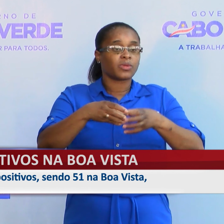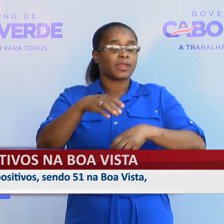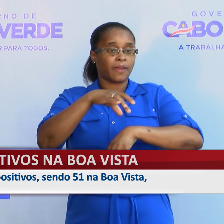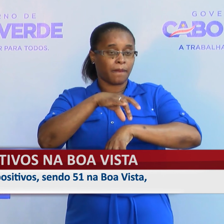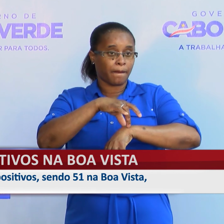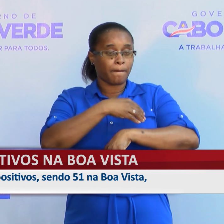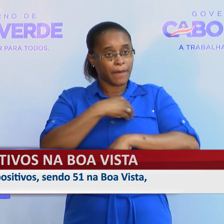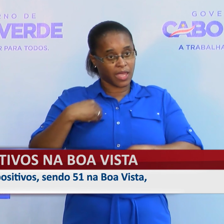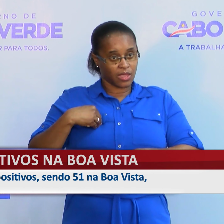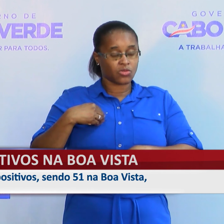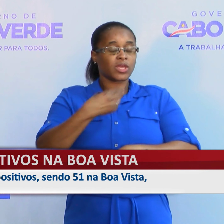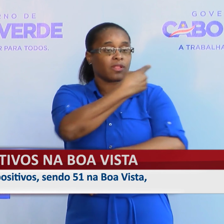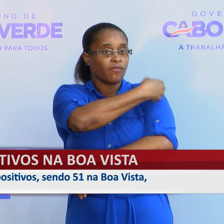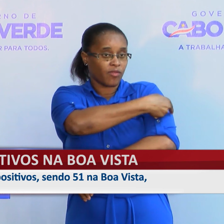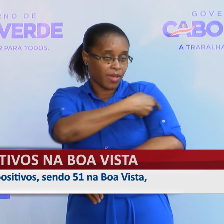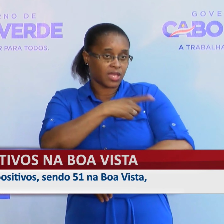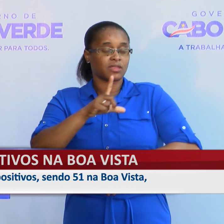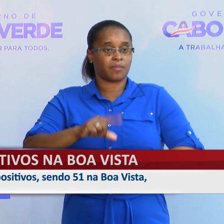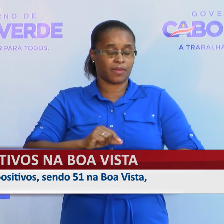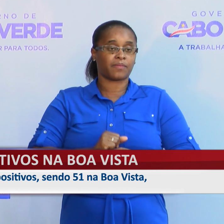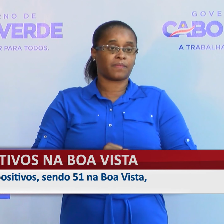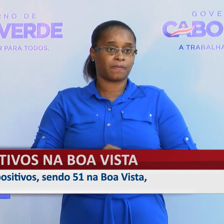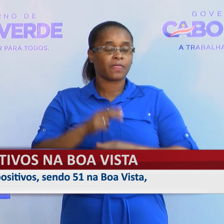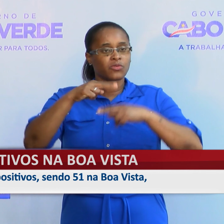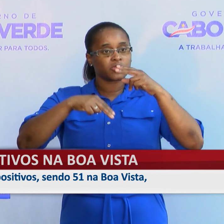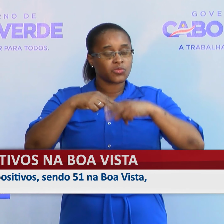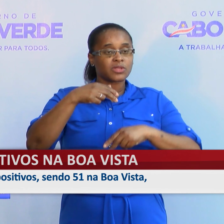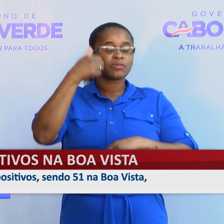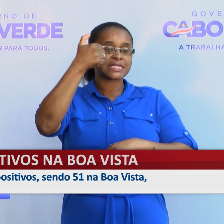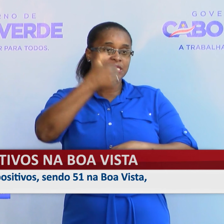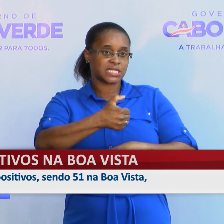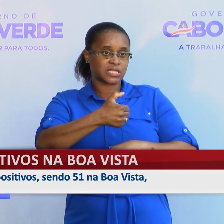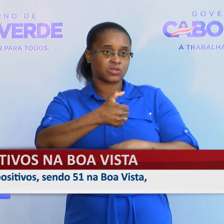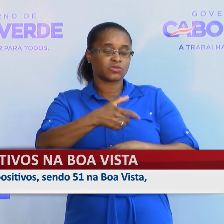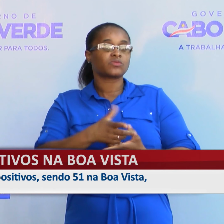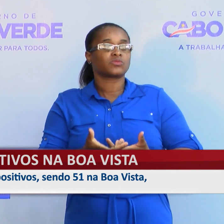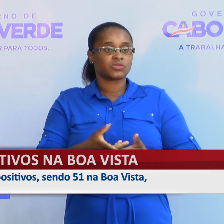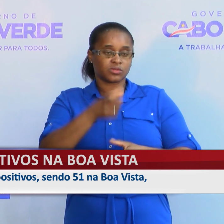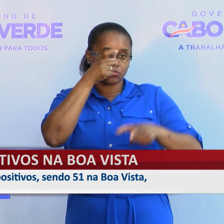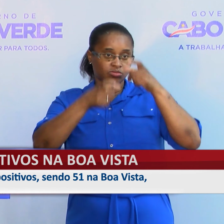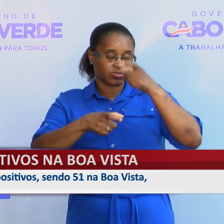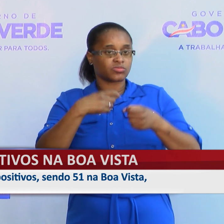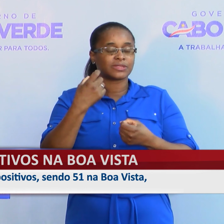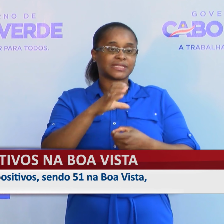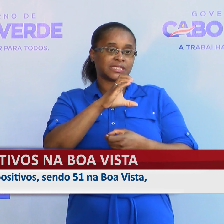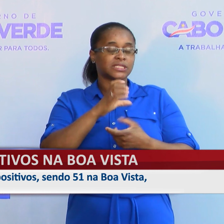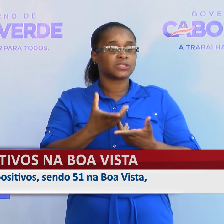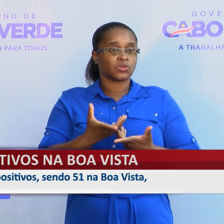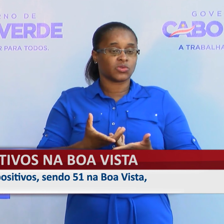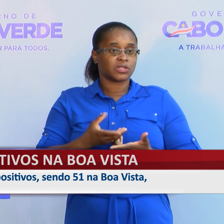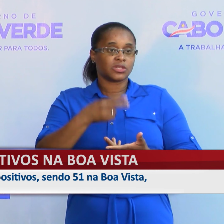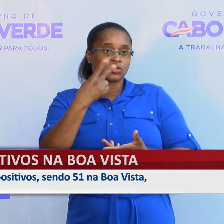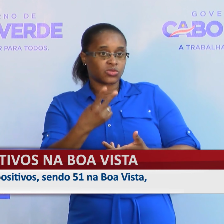enfermagem, constituída por 5 clínicos, entre eles